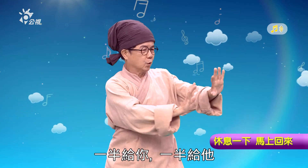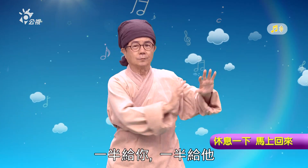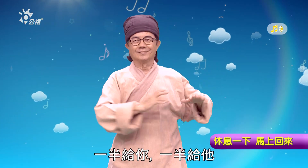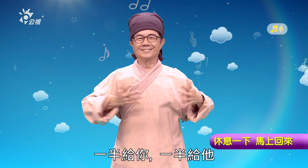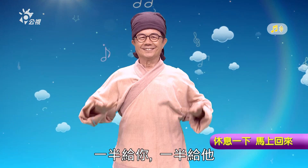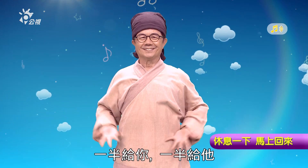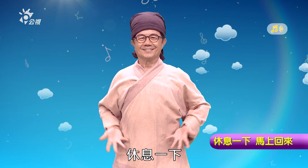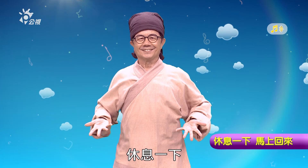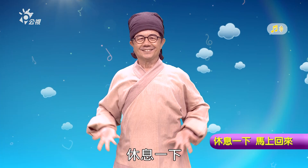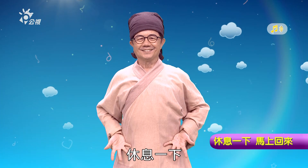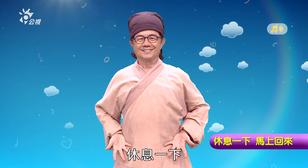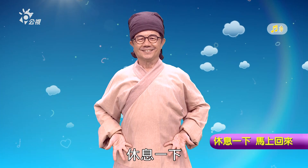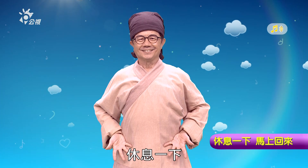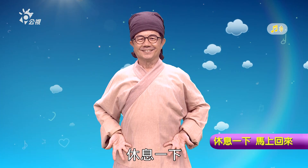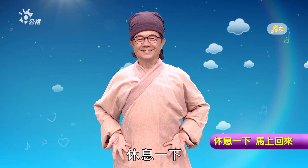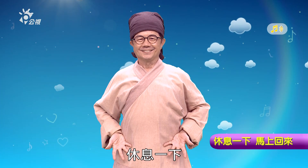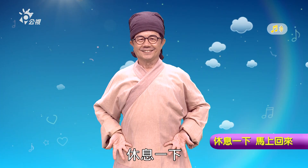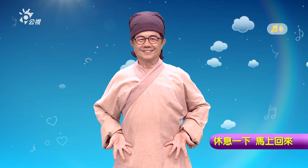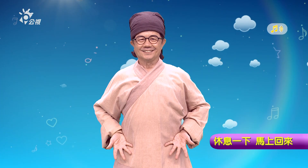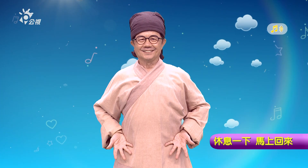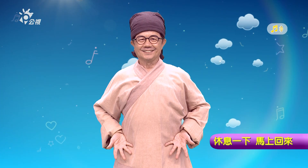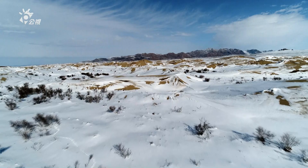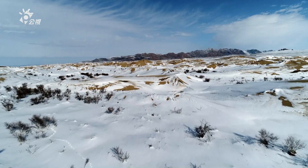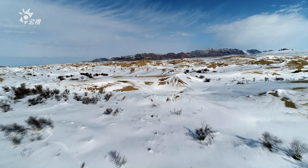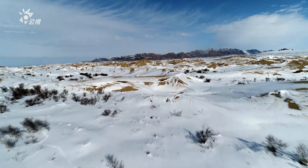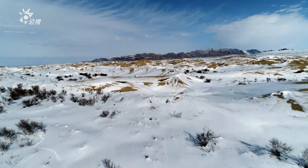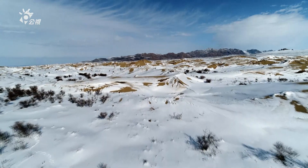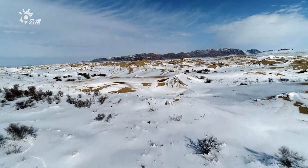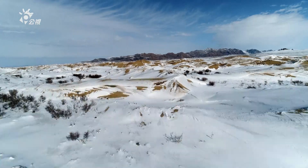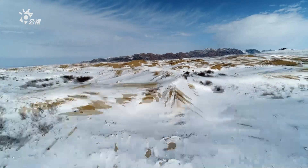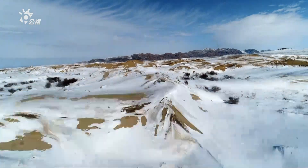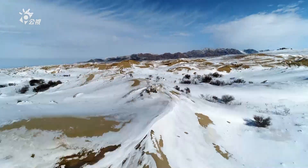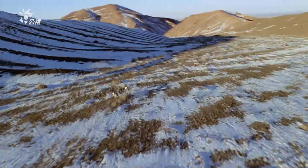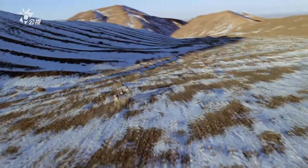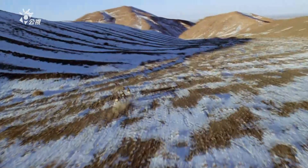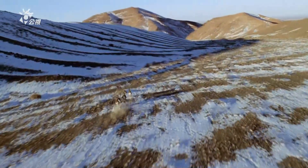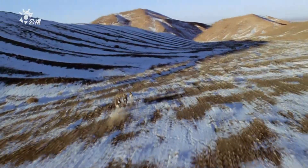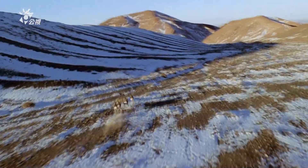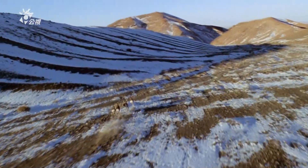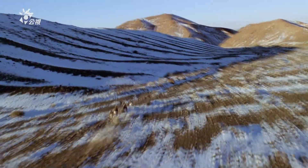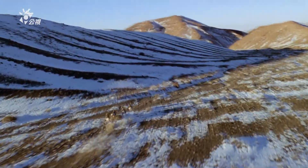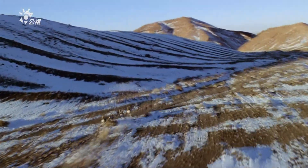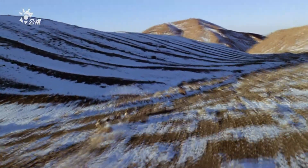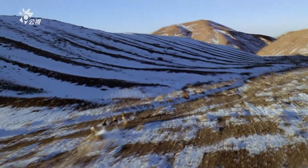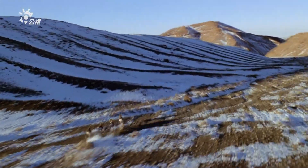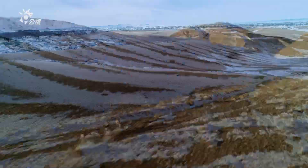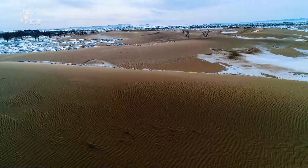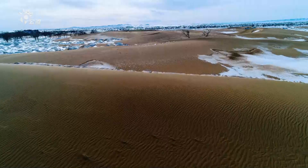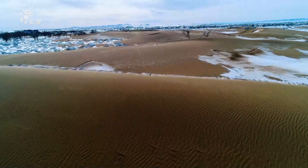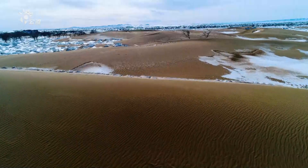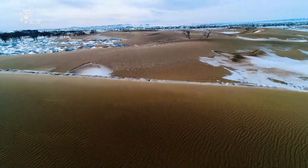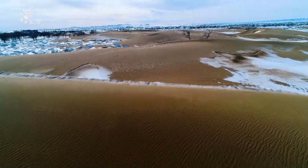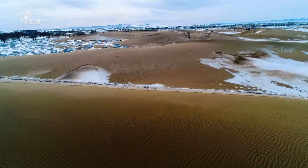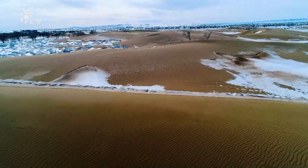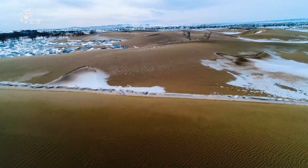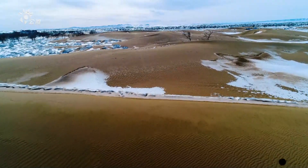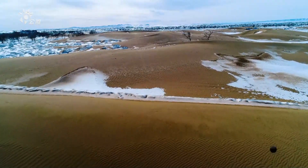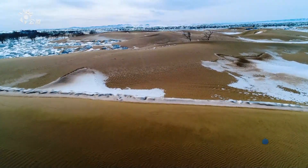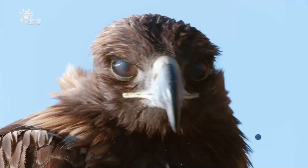他。嘿嘿，休息一下。 仿佛还看见成吉思汗奔驰在这片大漠上，只